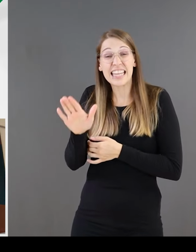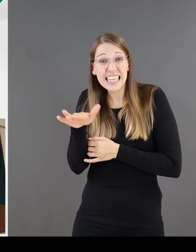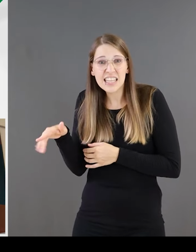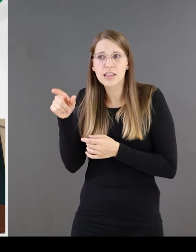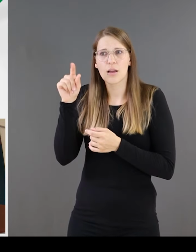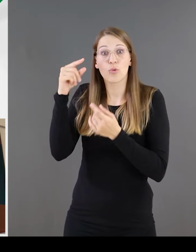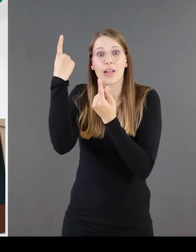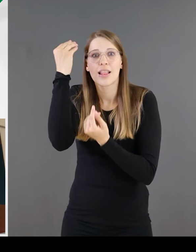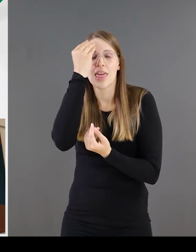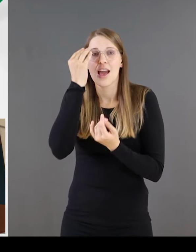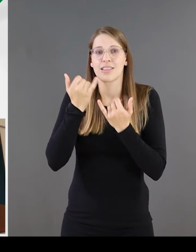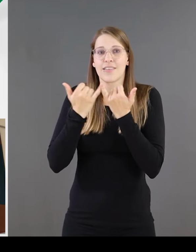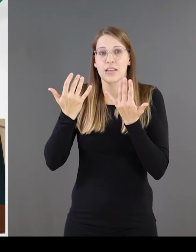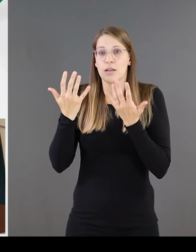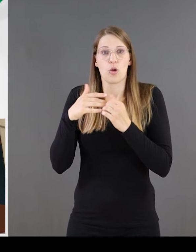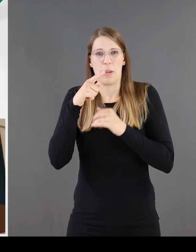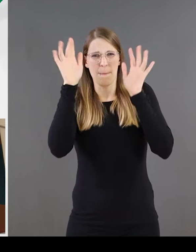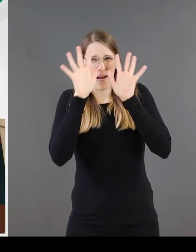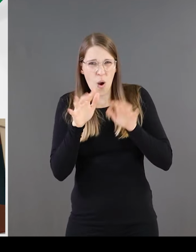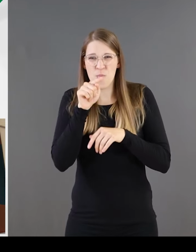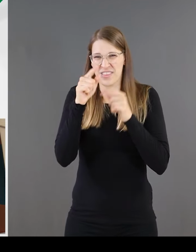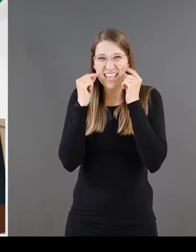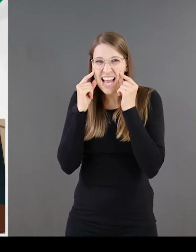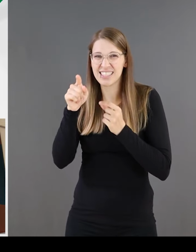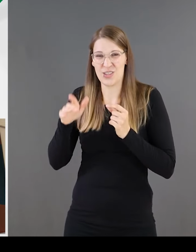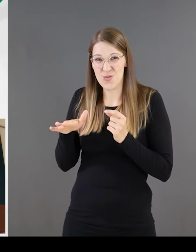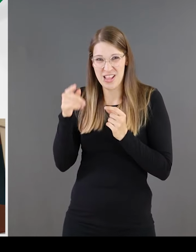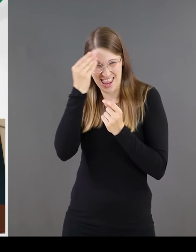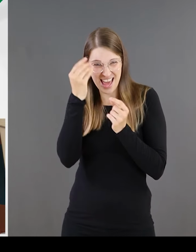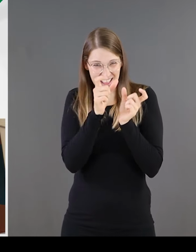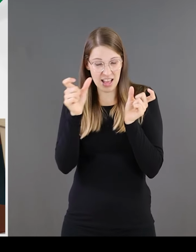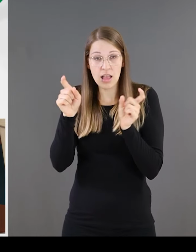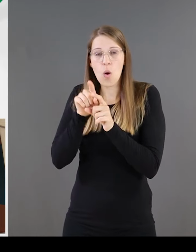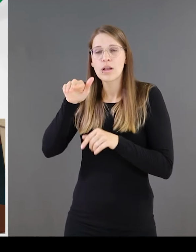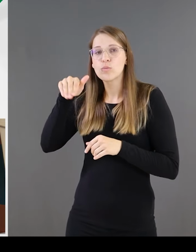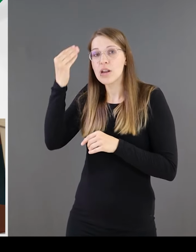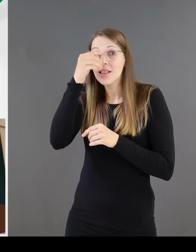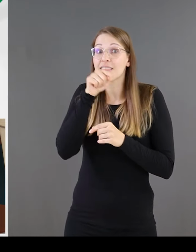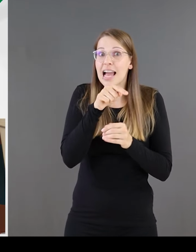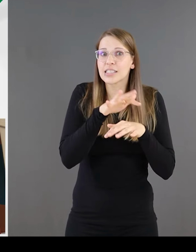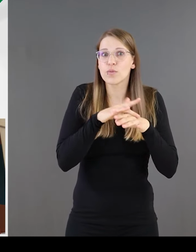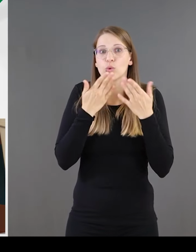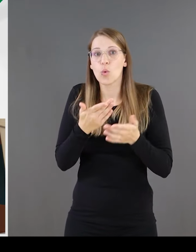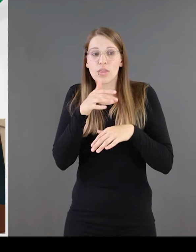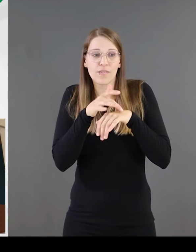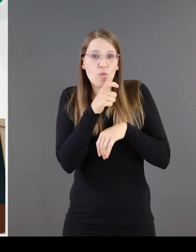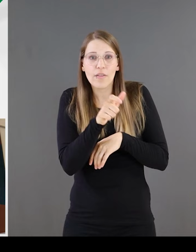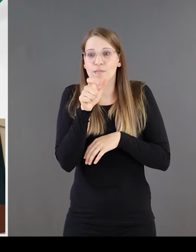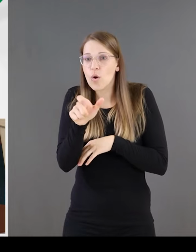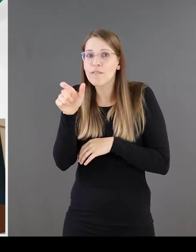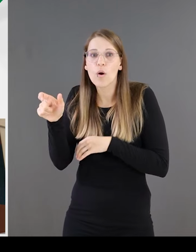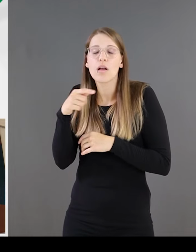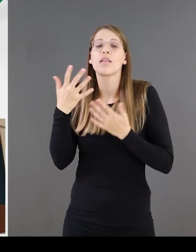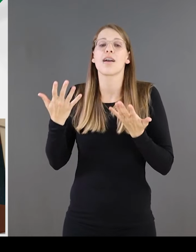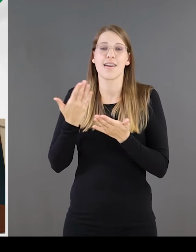Genauso wie die kleinen Kinder lernen, dass das ein Baum ist, eine Katze, ein Hund, müssen die kleinen Kinder auch Worte für ihre Gefühle erlernen. Das heißt, du